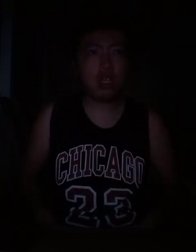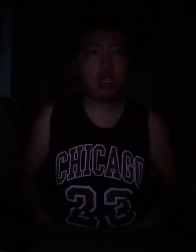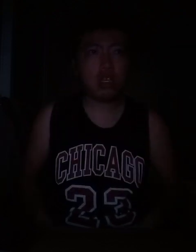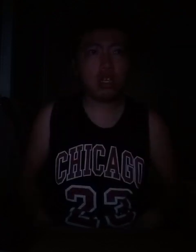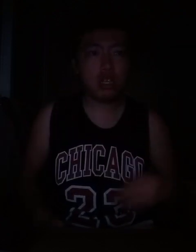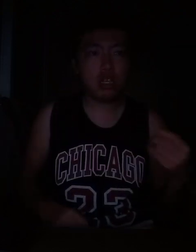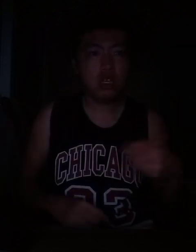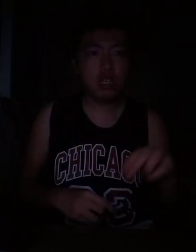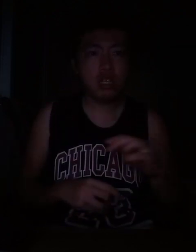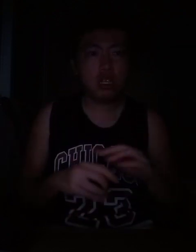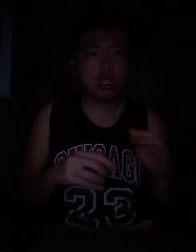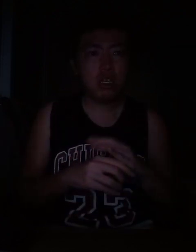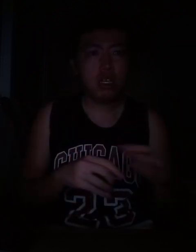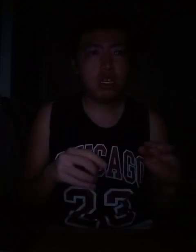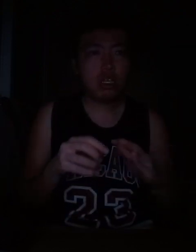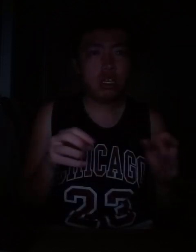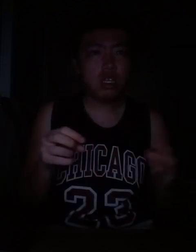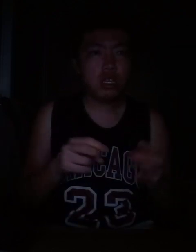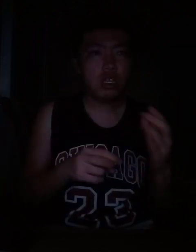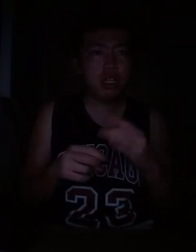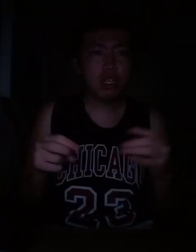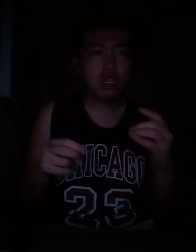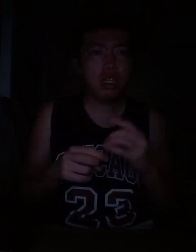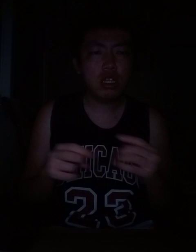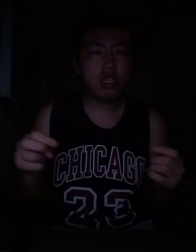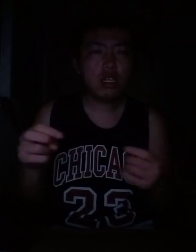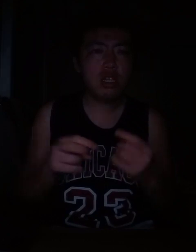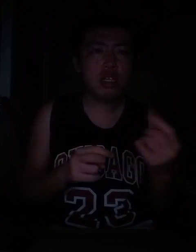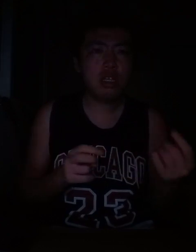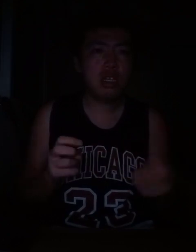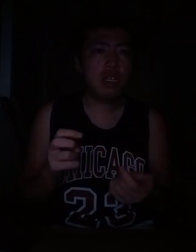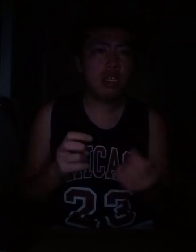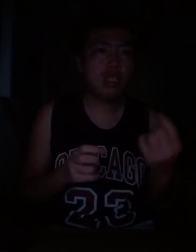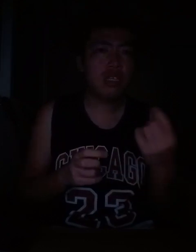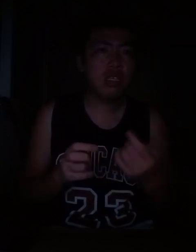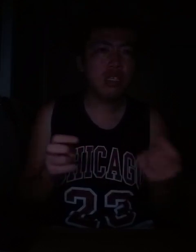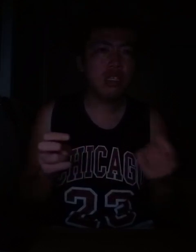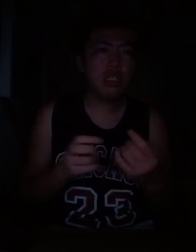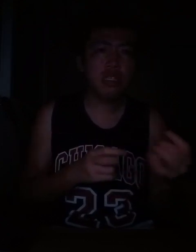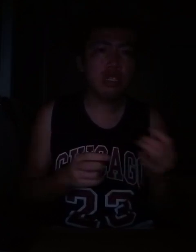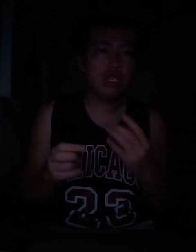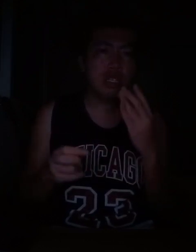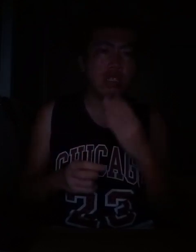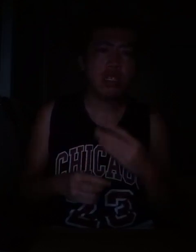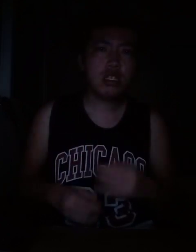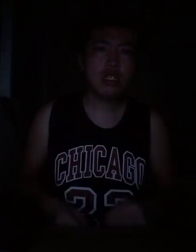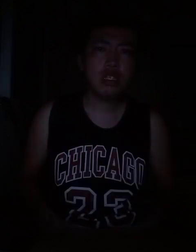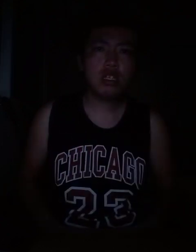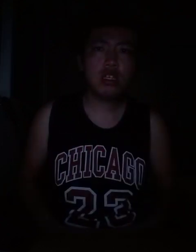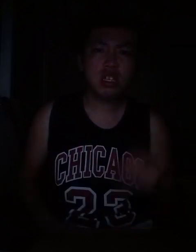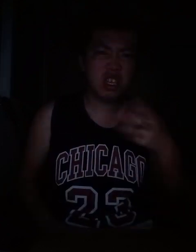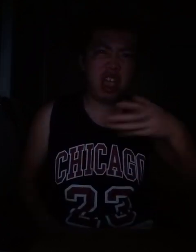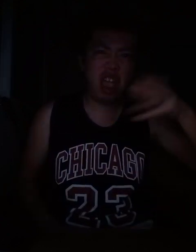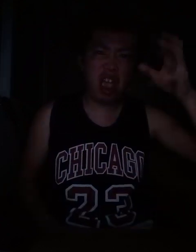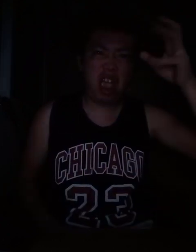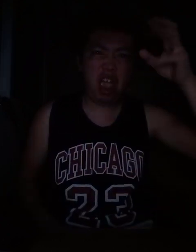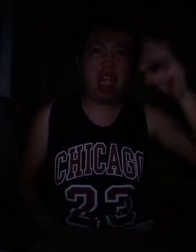그냥 두면은 견딜 수가 없죠. 전파가 되든지 뭐 다 파손이 될 수밖에 없는 거죠. 태풍 때마다 큰 피해를 입었던